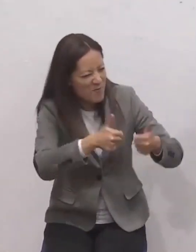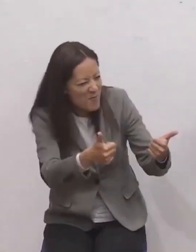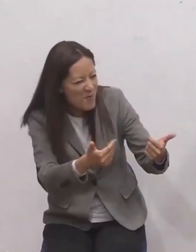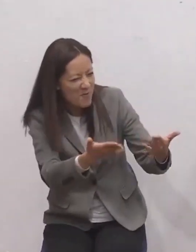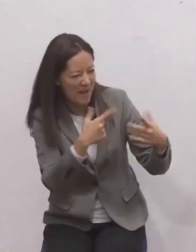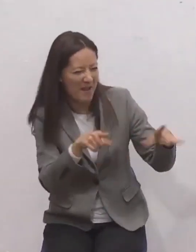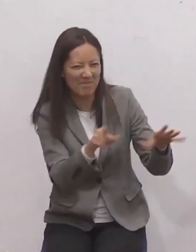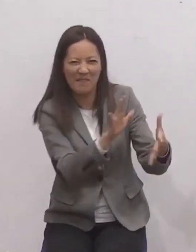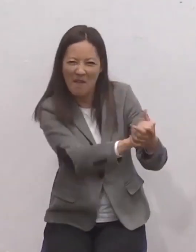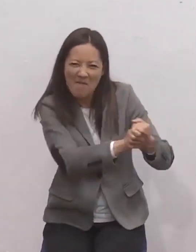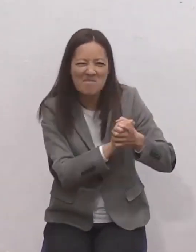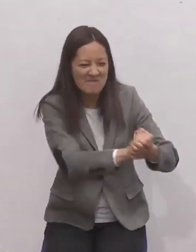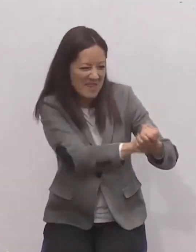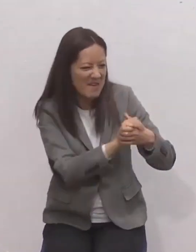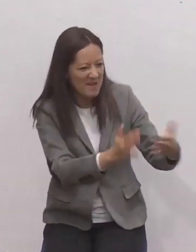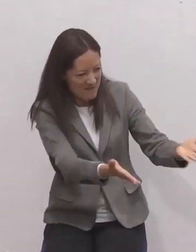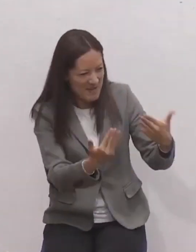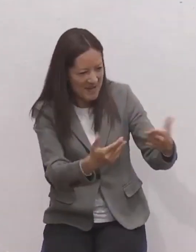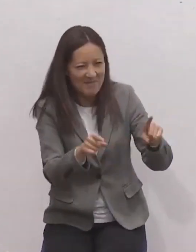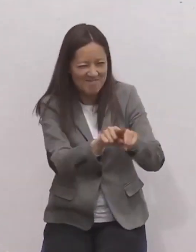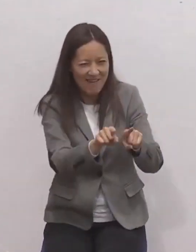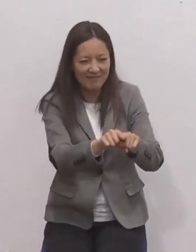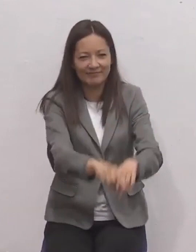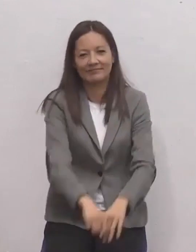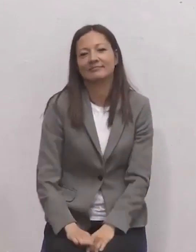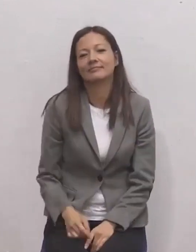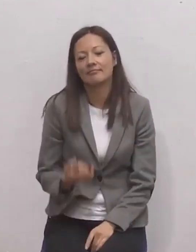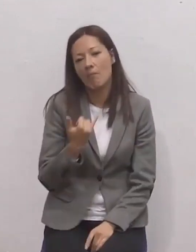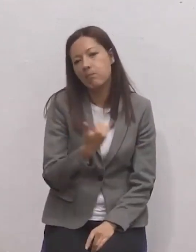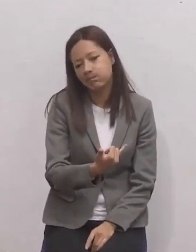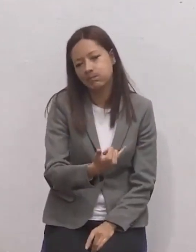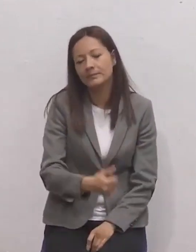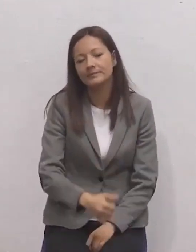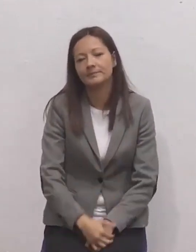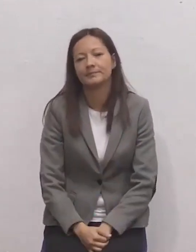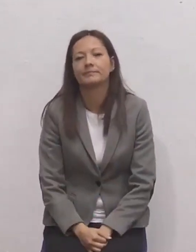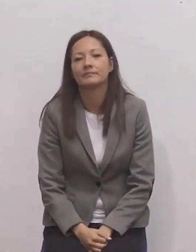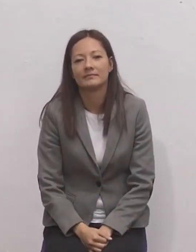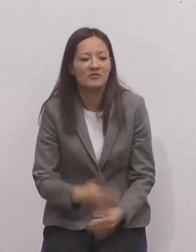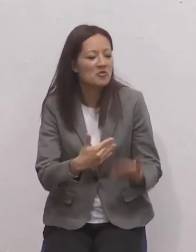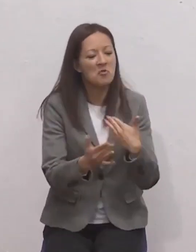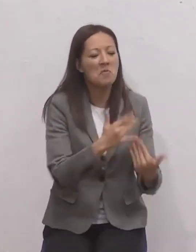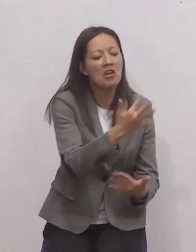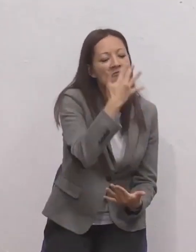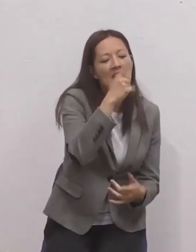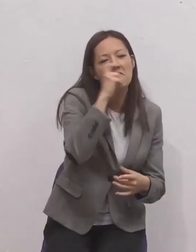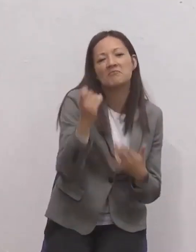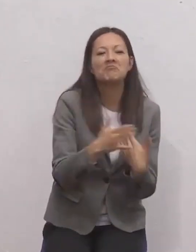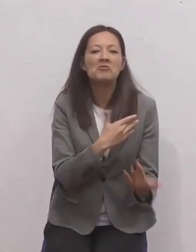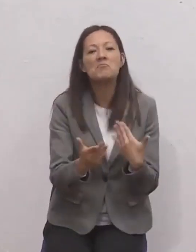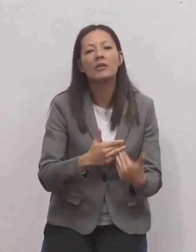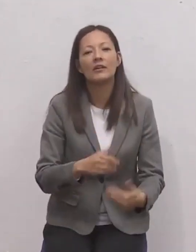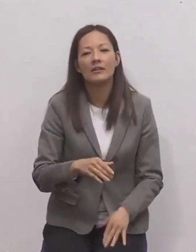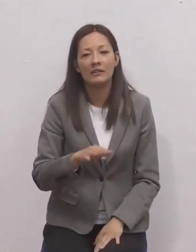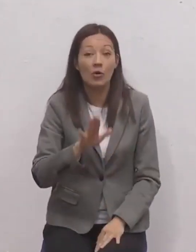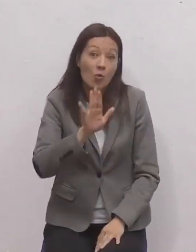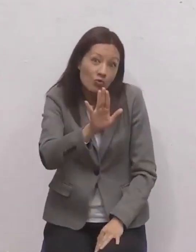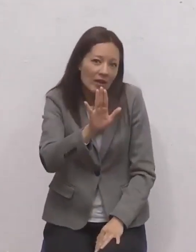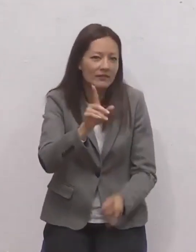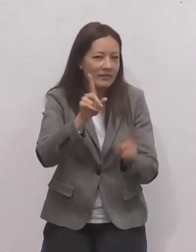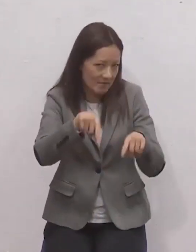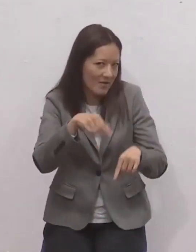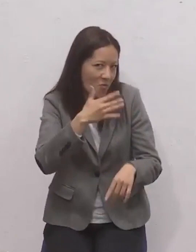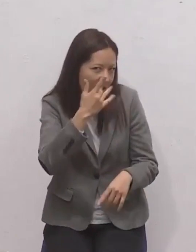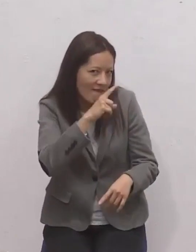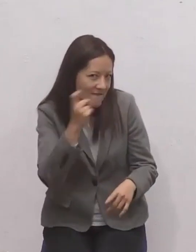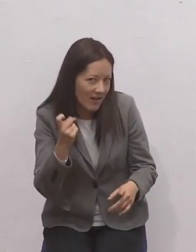y somos compadres, ahí, aunque huela feo, usted y el hermano, usted